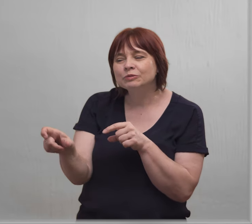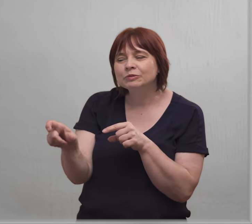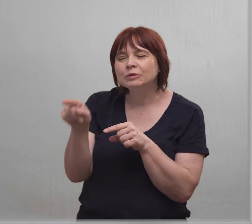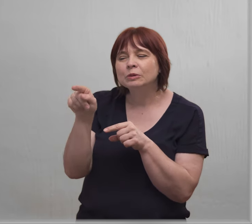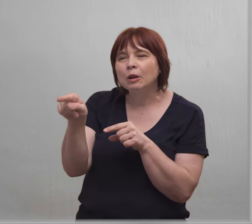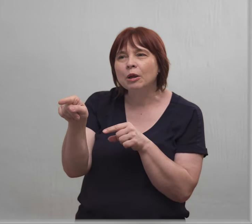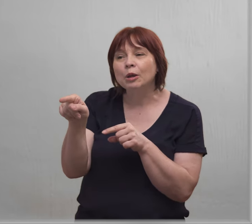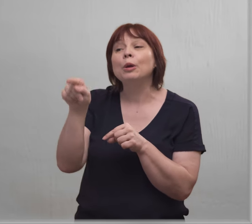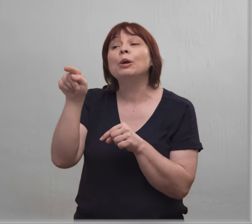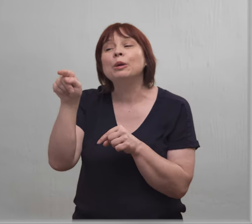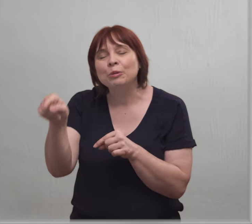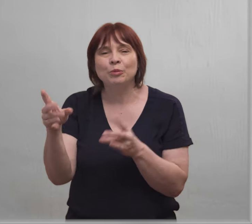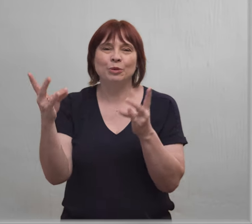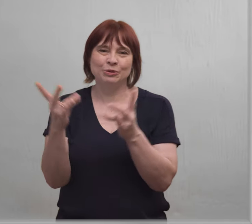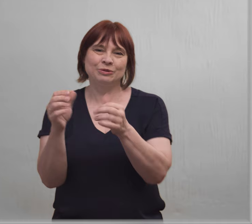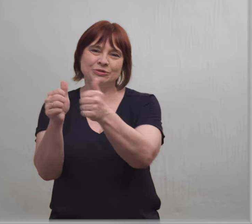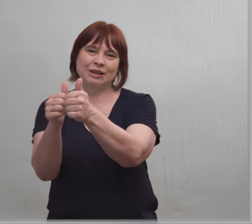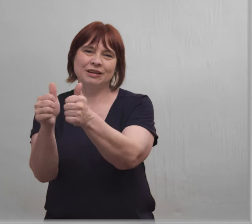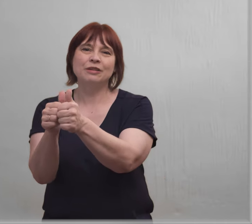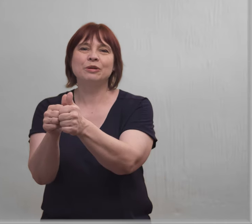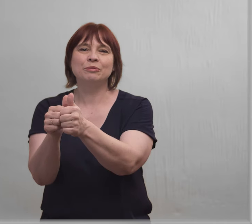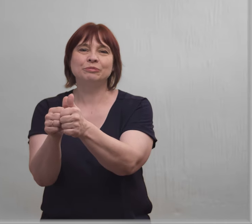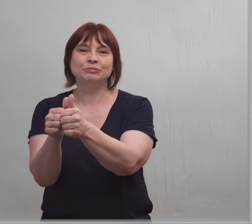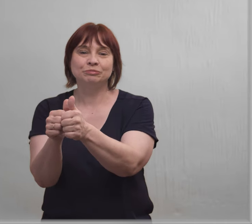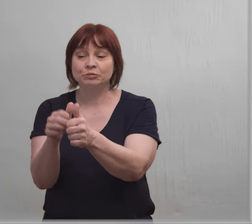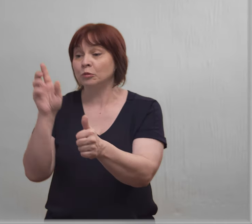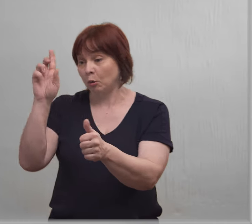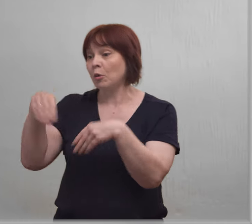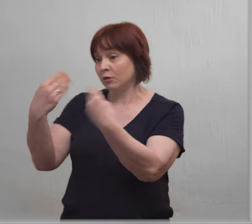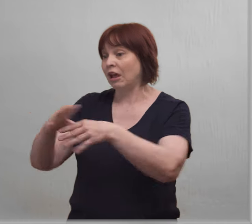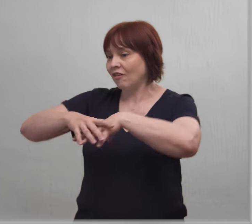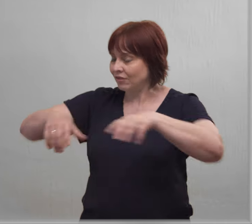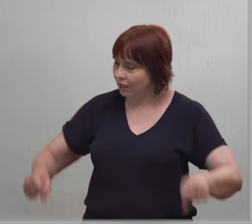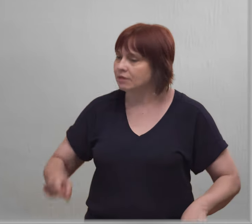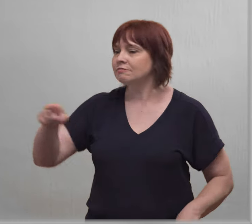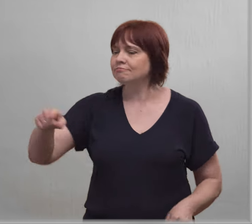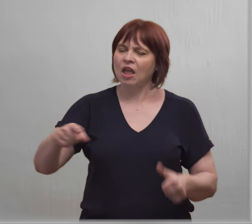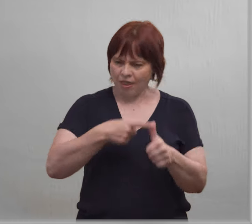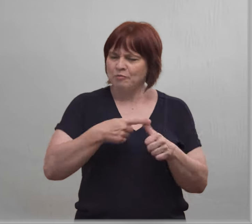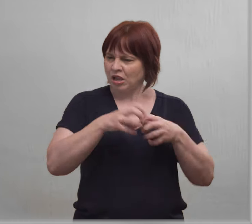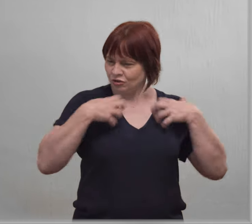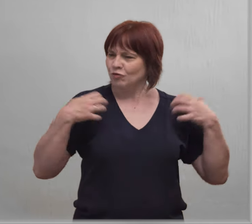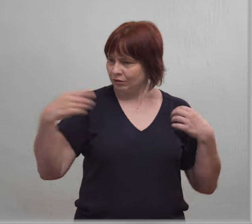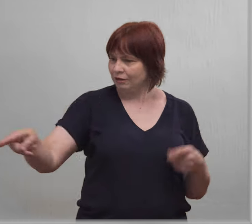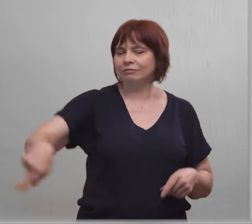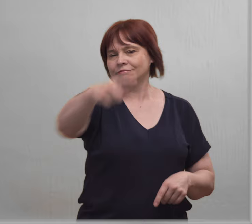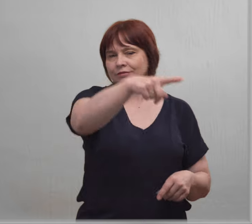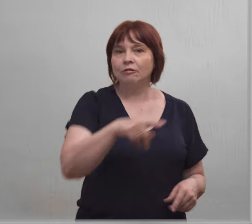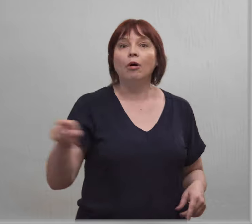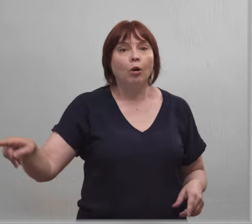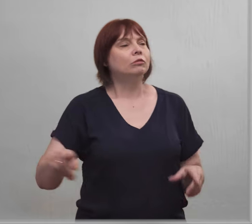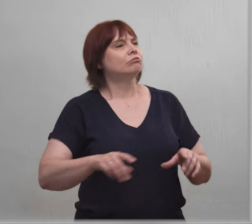которое нуждается в другом создании. Он дал ему власть, Адам назвал всех животных, и Бог